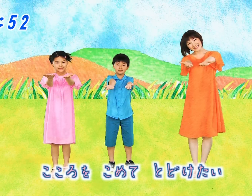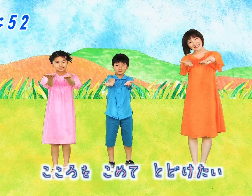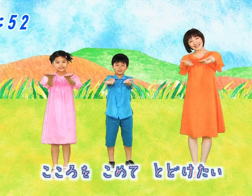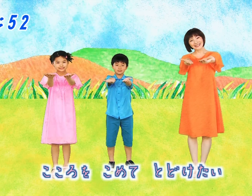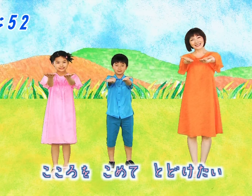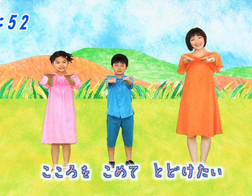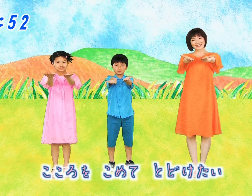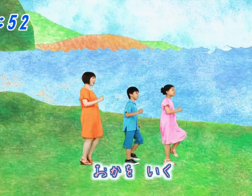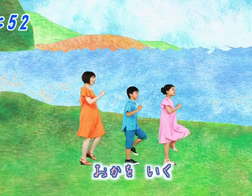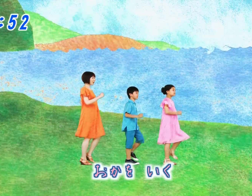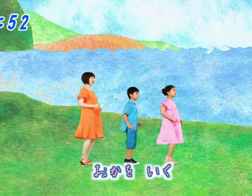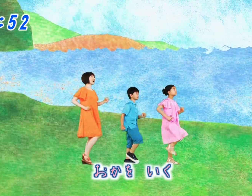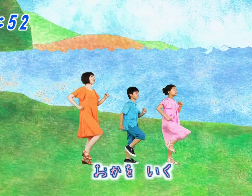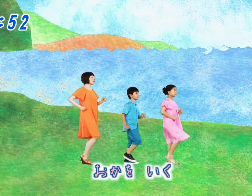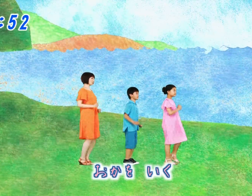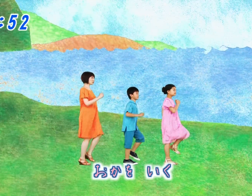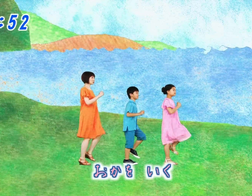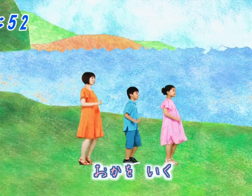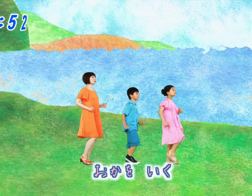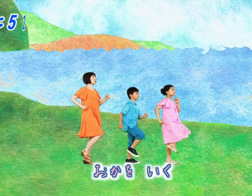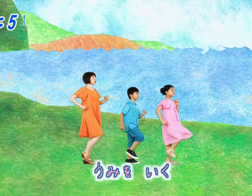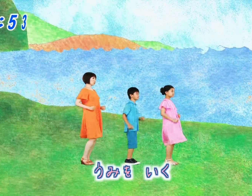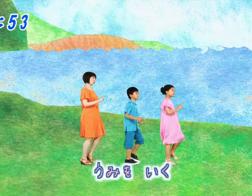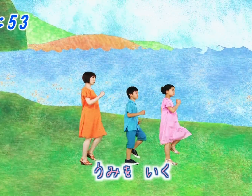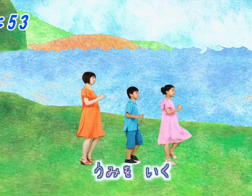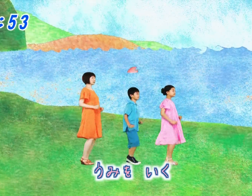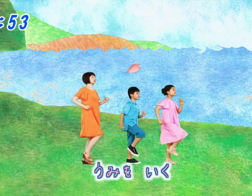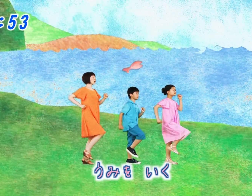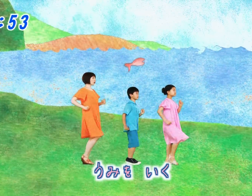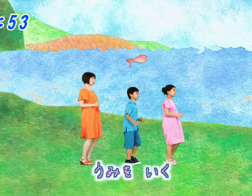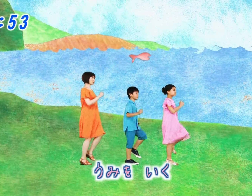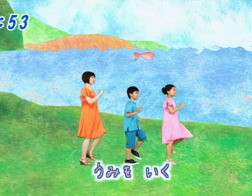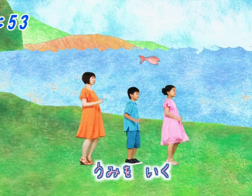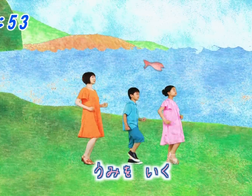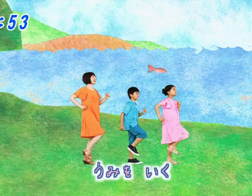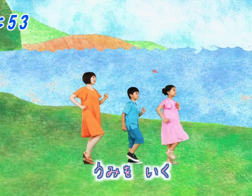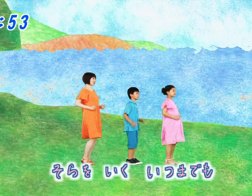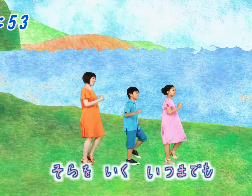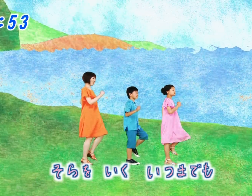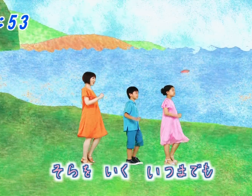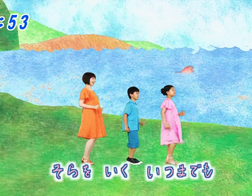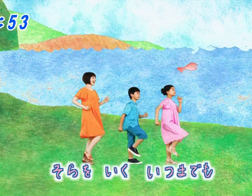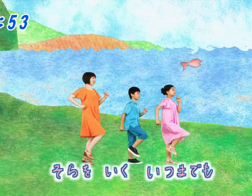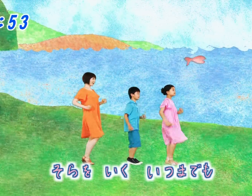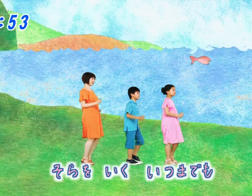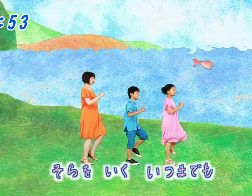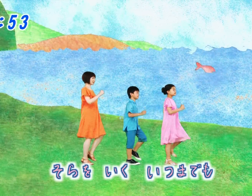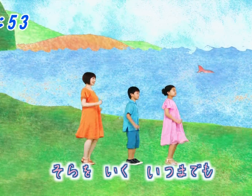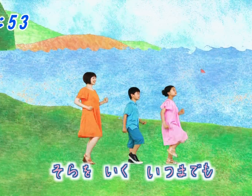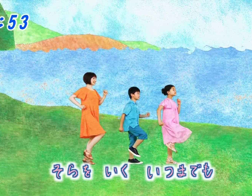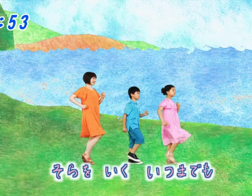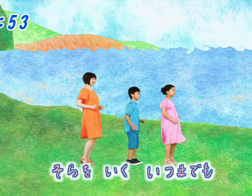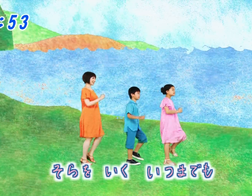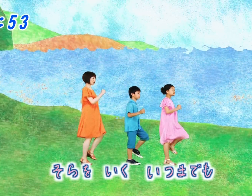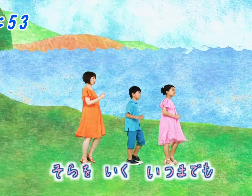たい大を行く海を行く空を行くいつ